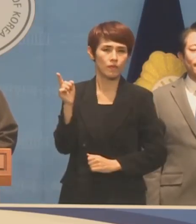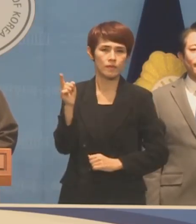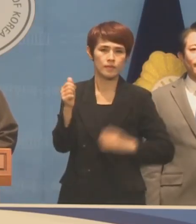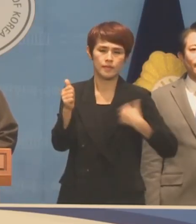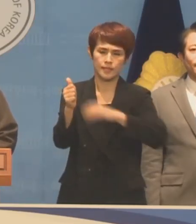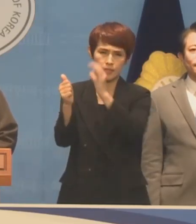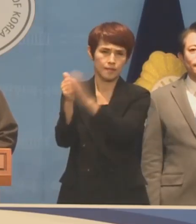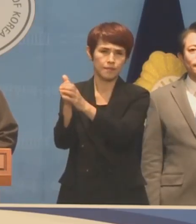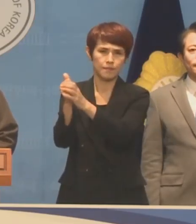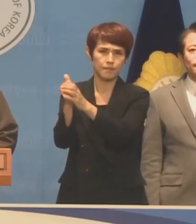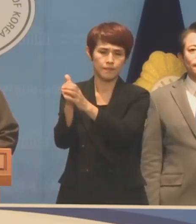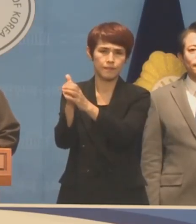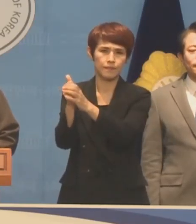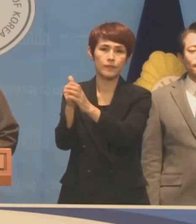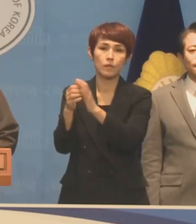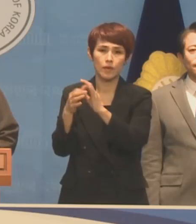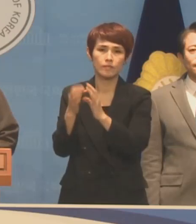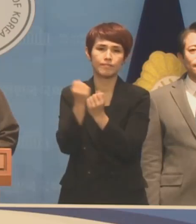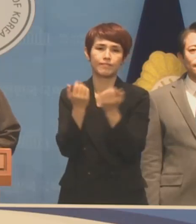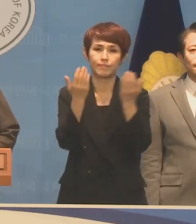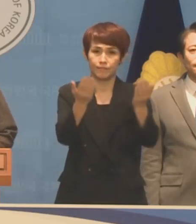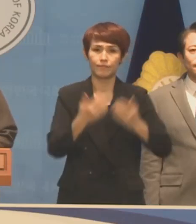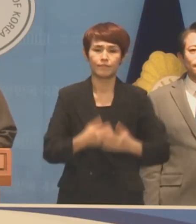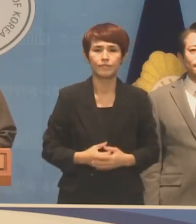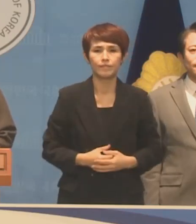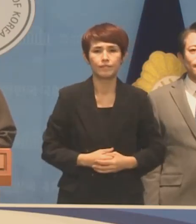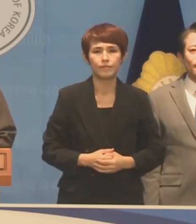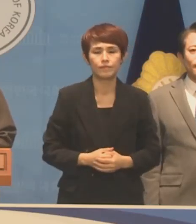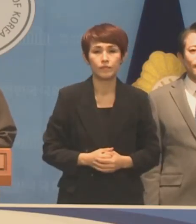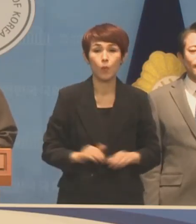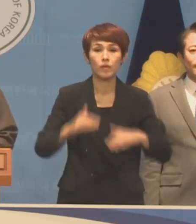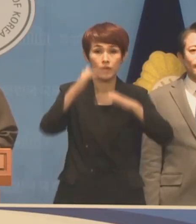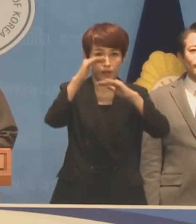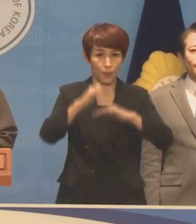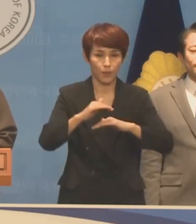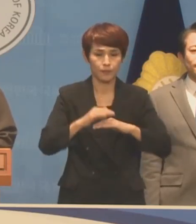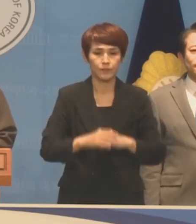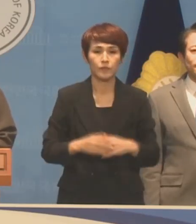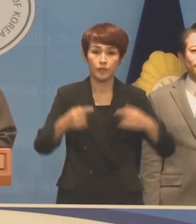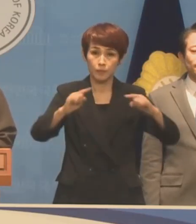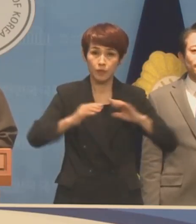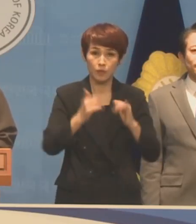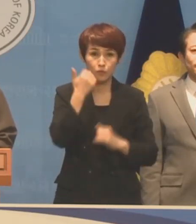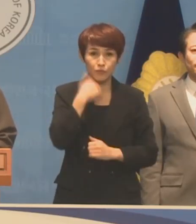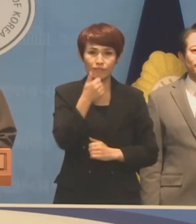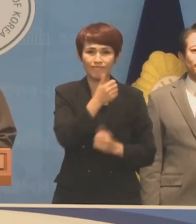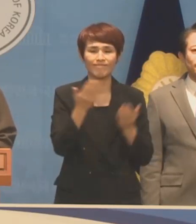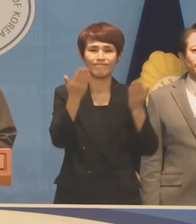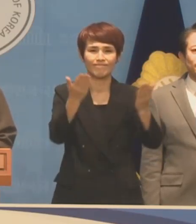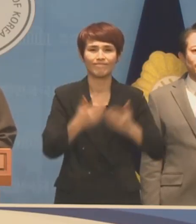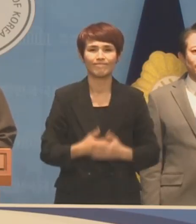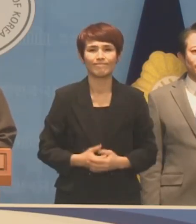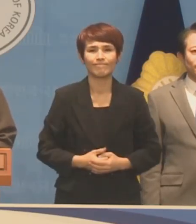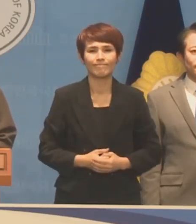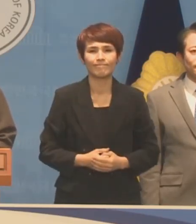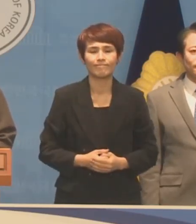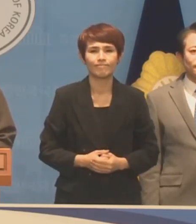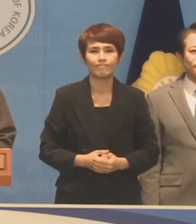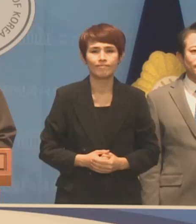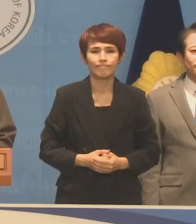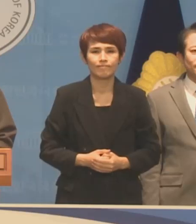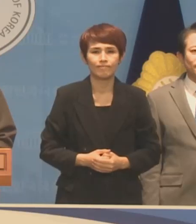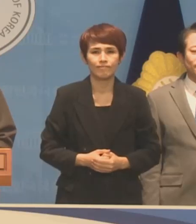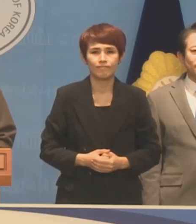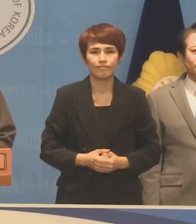책임을 묻는 기자회견입니다. 오늘 기자회견 참석자 소개드리겠습니다. 먼저